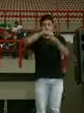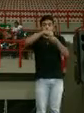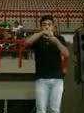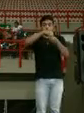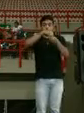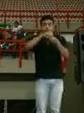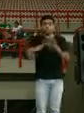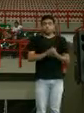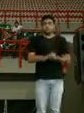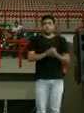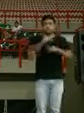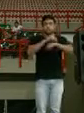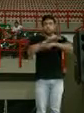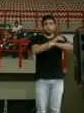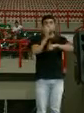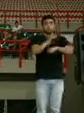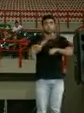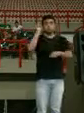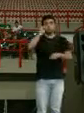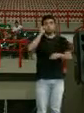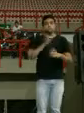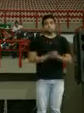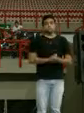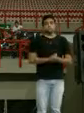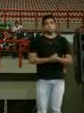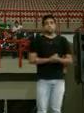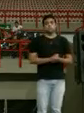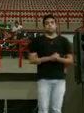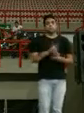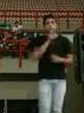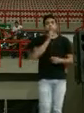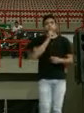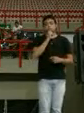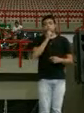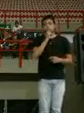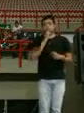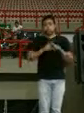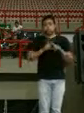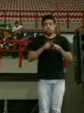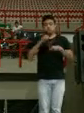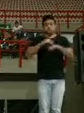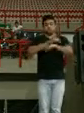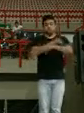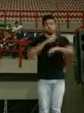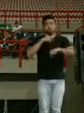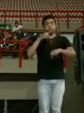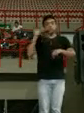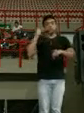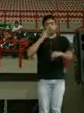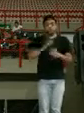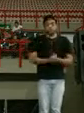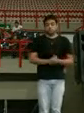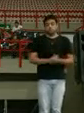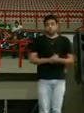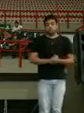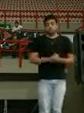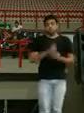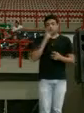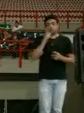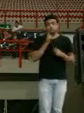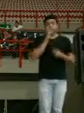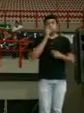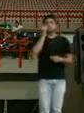que o sapo consegue captar, pessoal? Não. Então o sapo não consegue captar. Me ajude